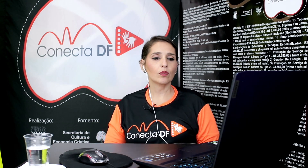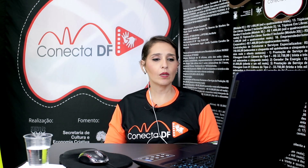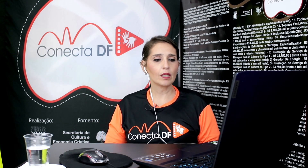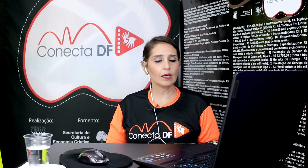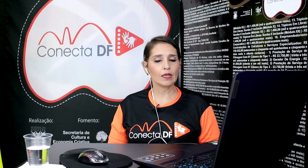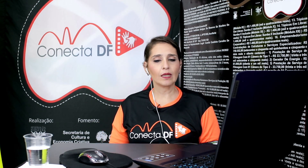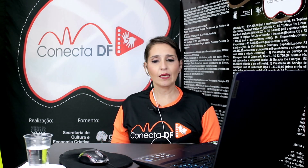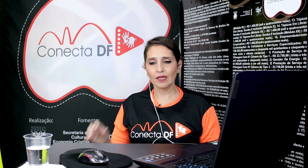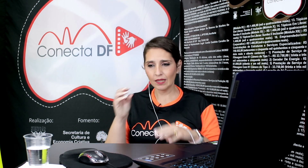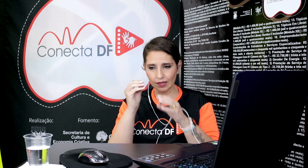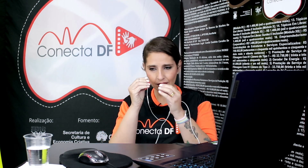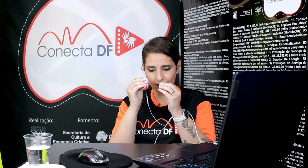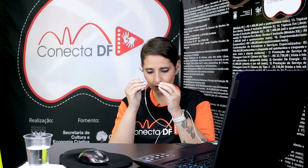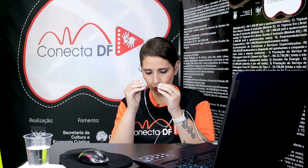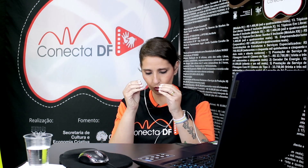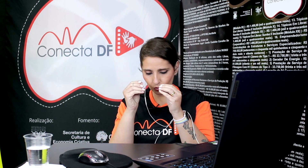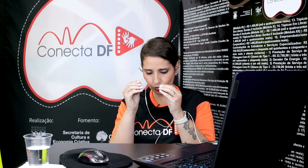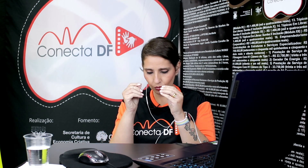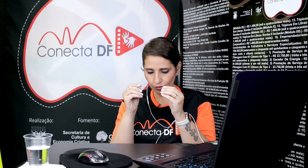muito